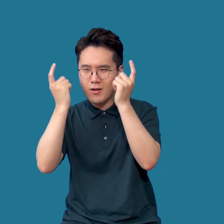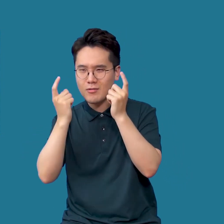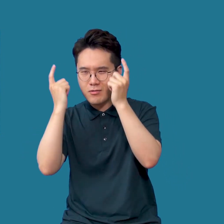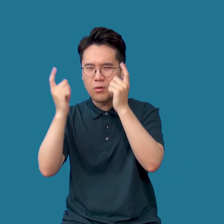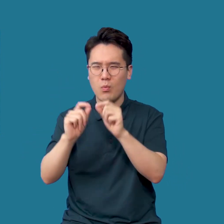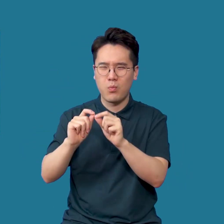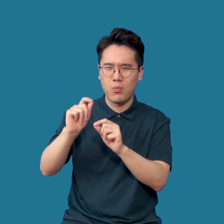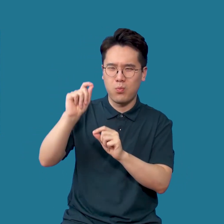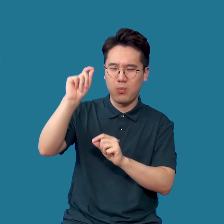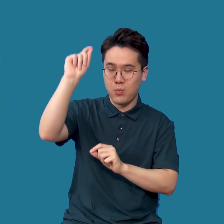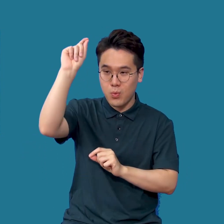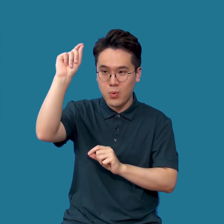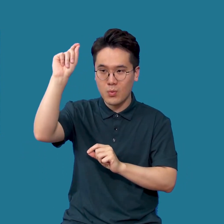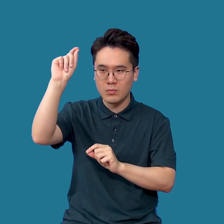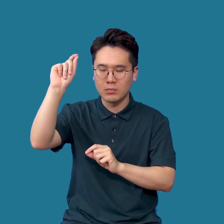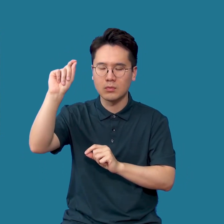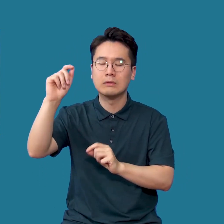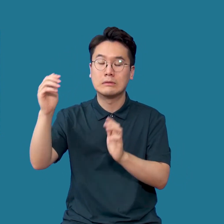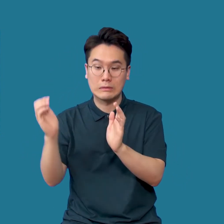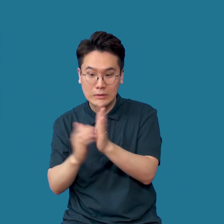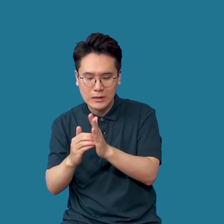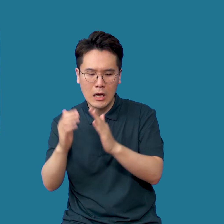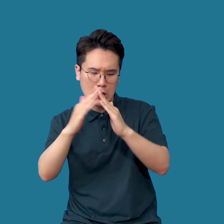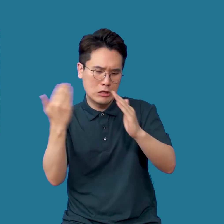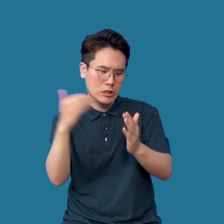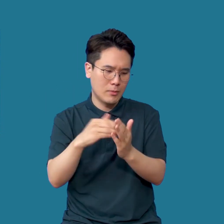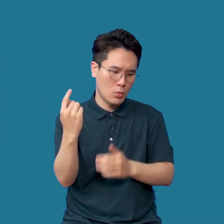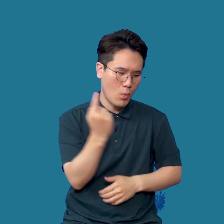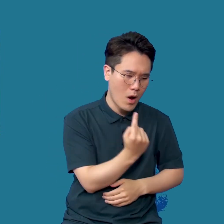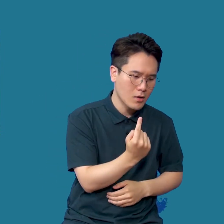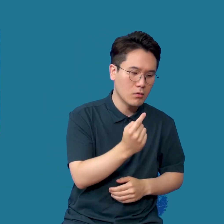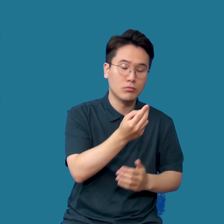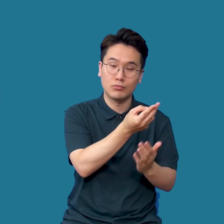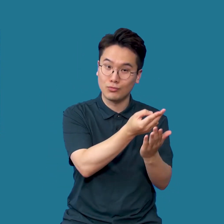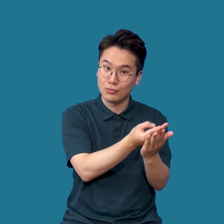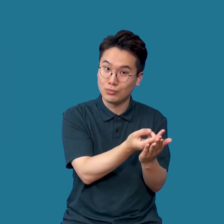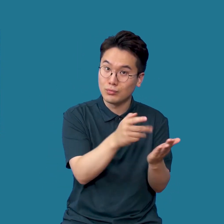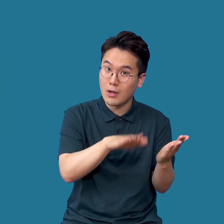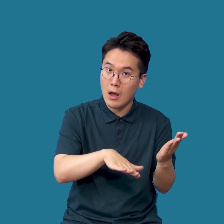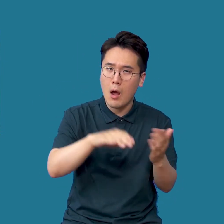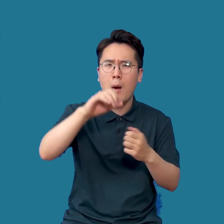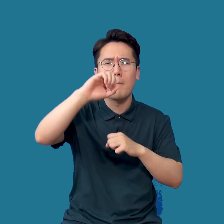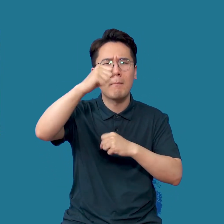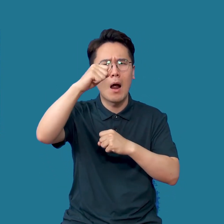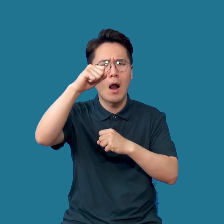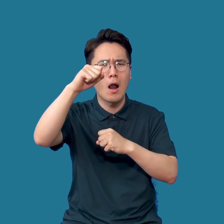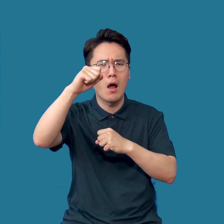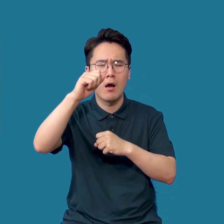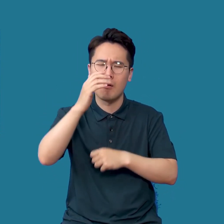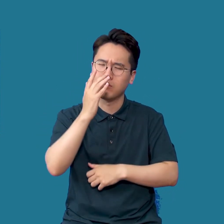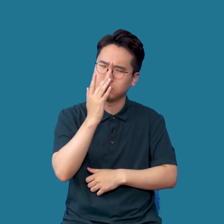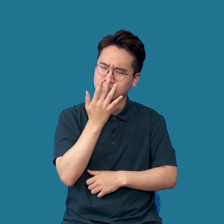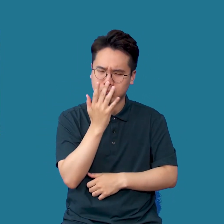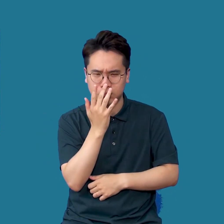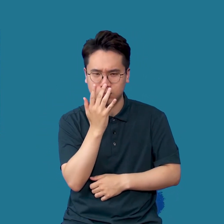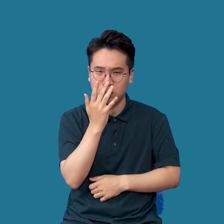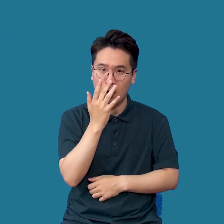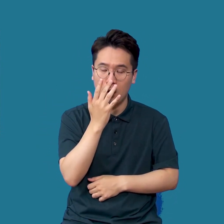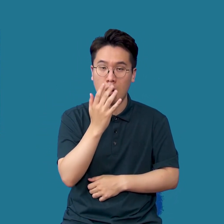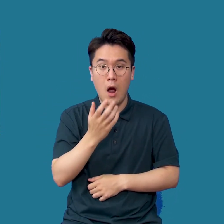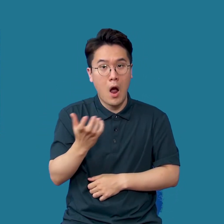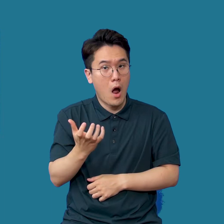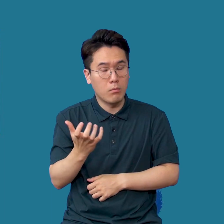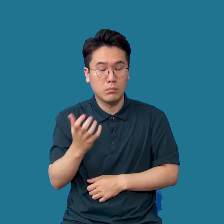발에 감각이 없는 것 같습니다. 핀을 가지고 발목뼈 밑을 이렇게 찔러 보았습니다. 아무